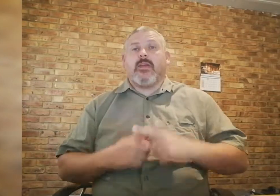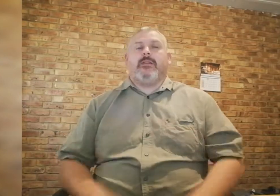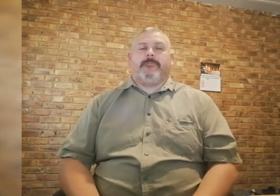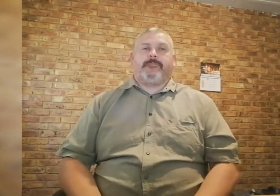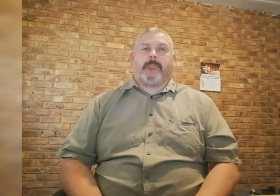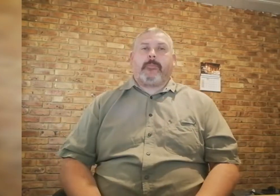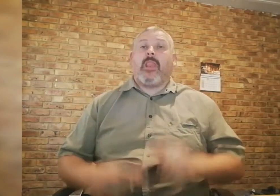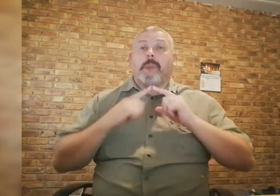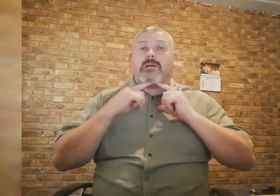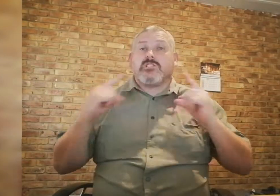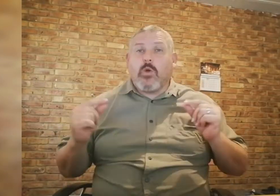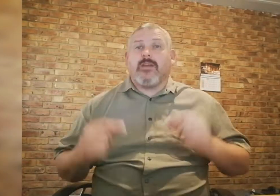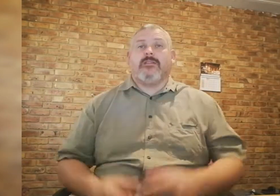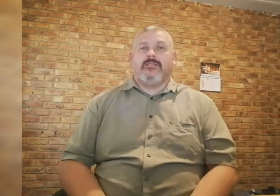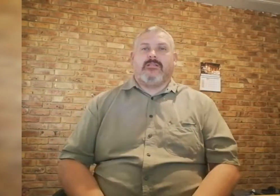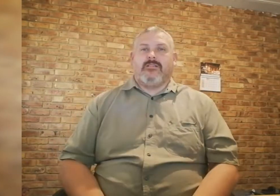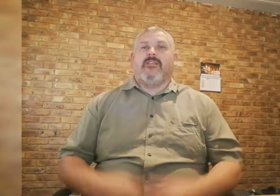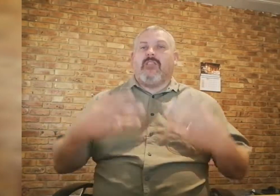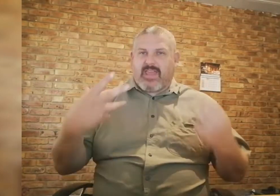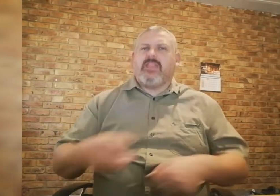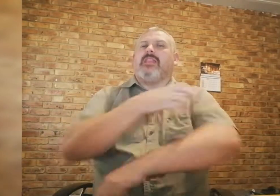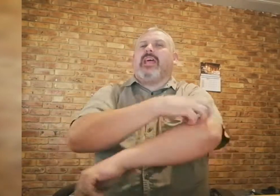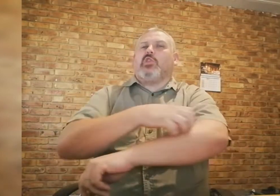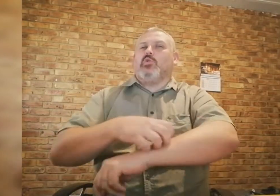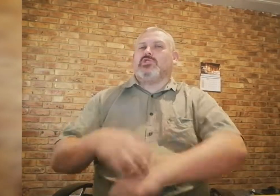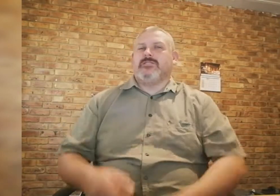Predikante, Pastor, dritt Tattoo.